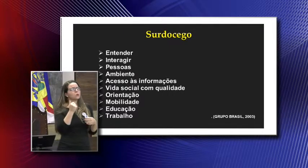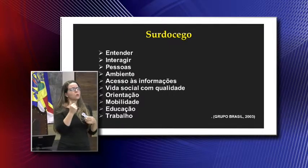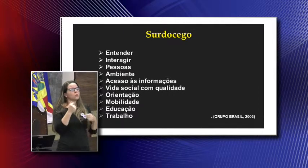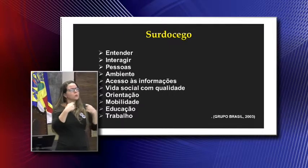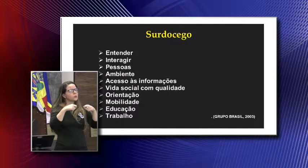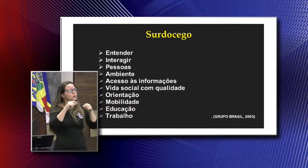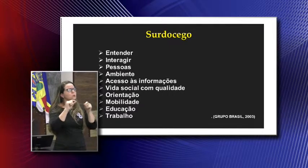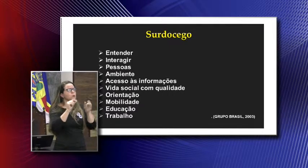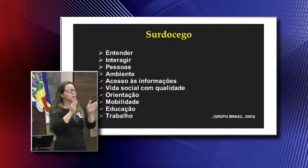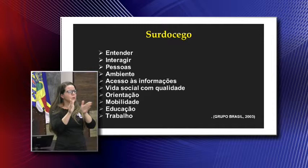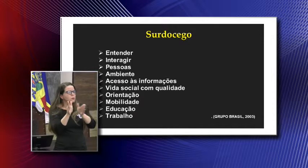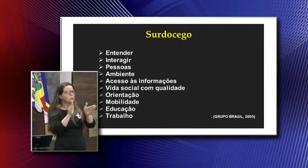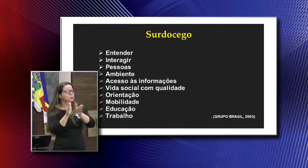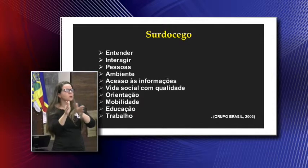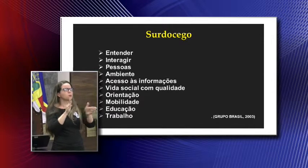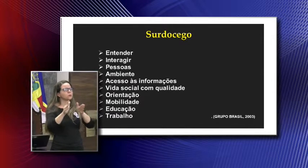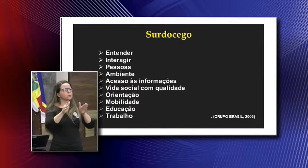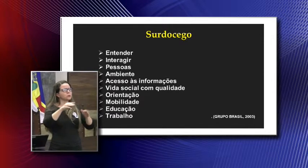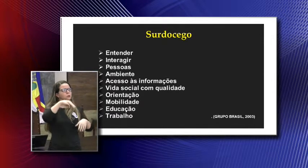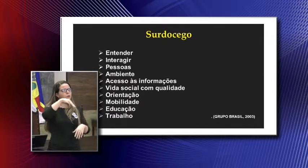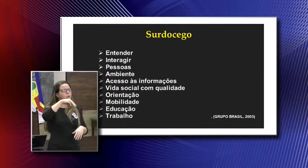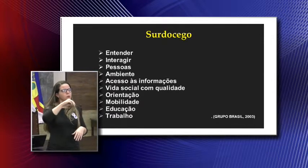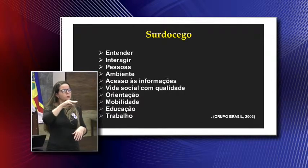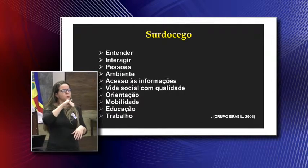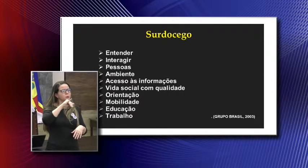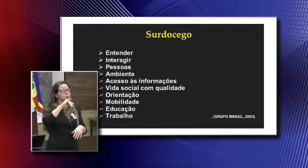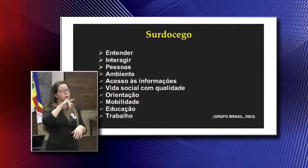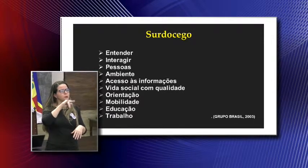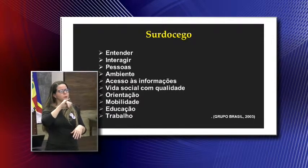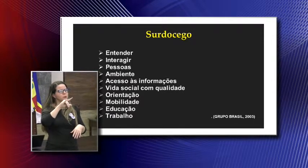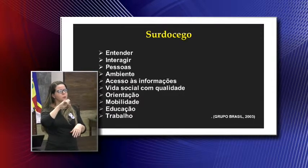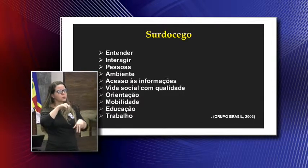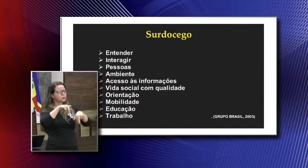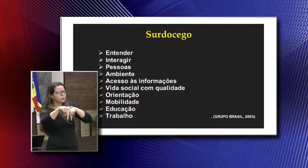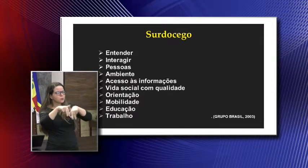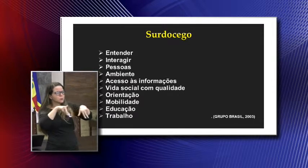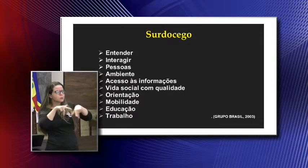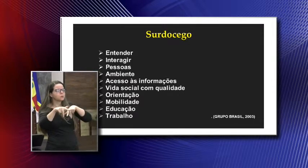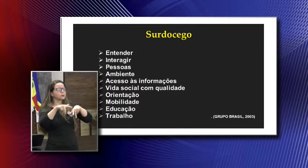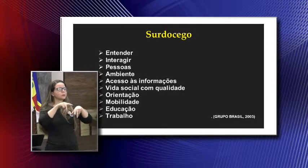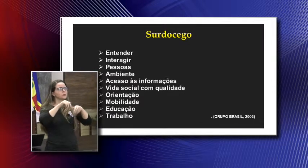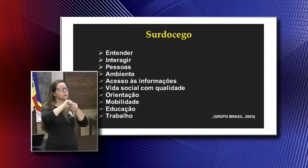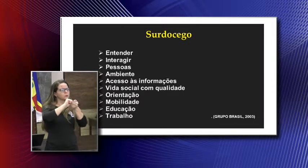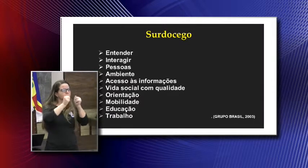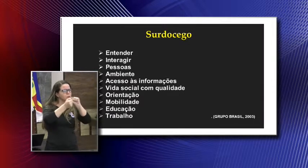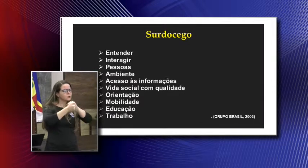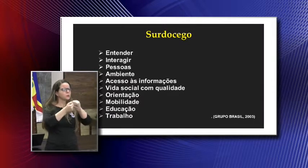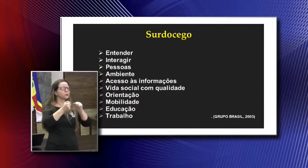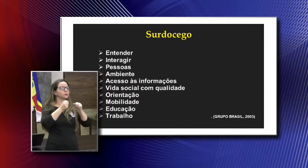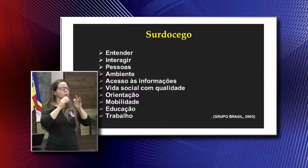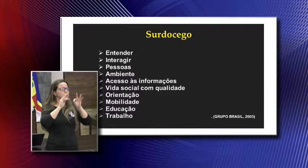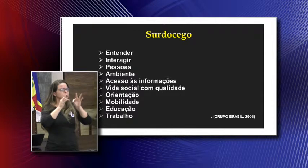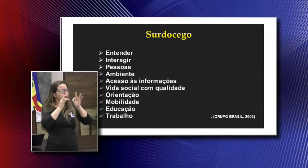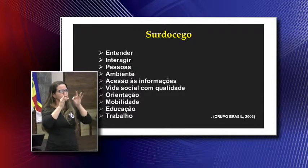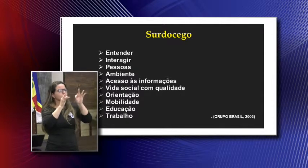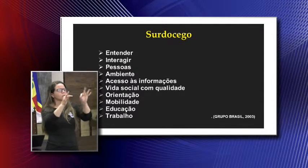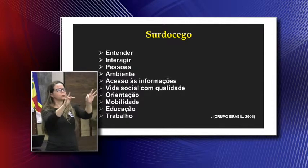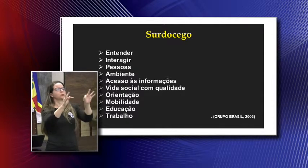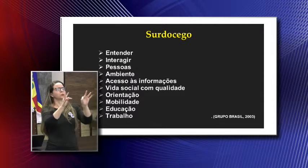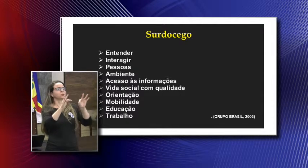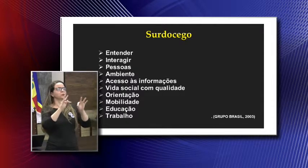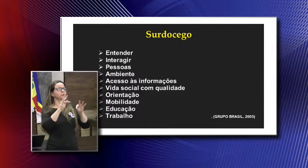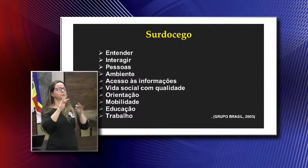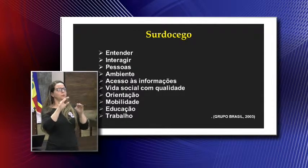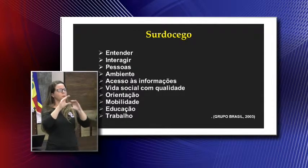Tá, nesse slide eu anoto aí as questões que precisam ser consideradas no desenvolvimento de uma pessoa